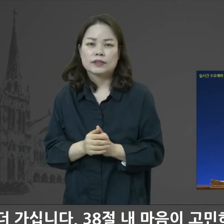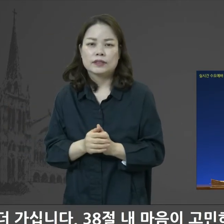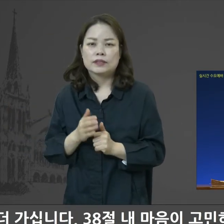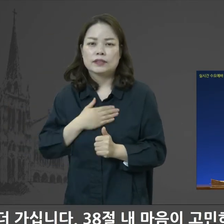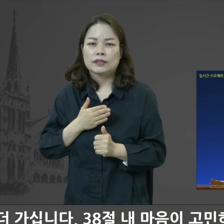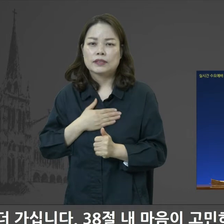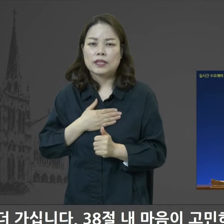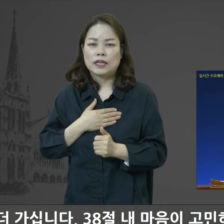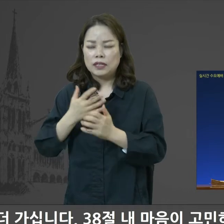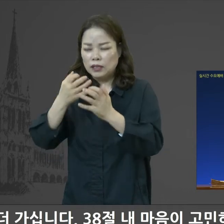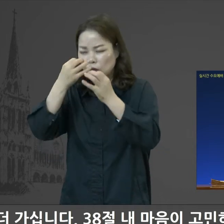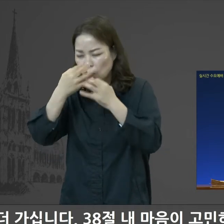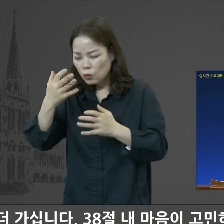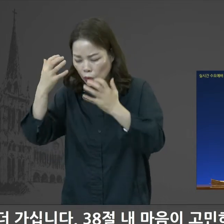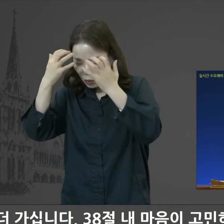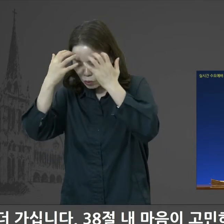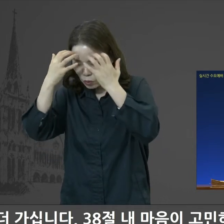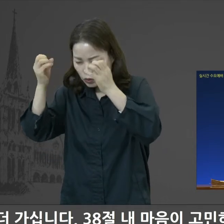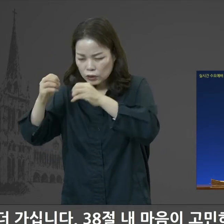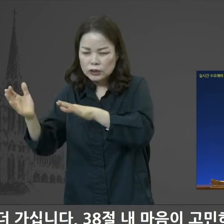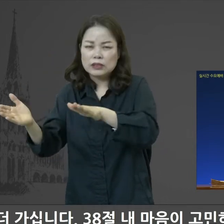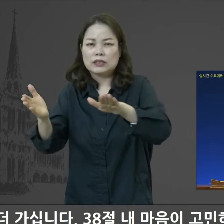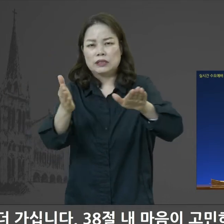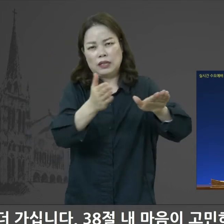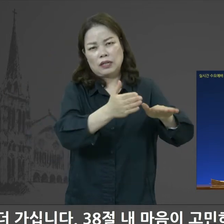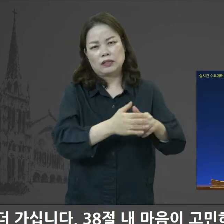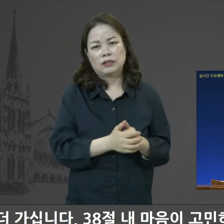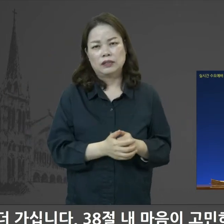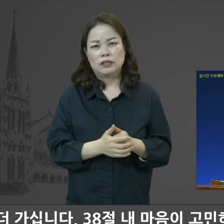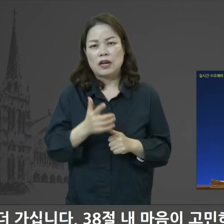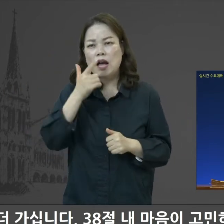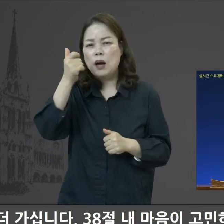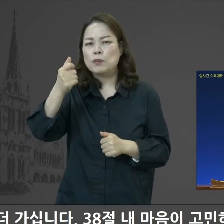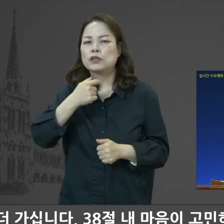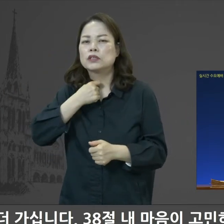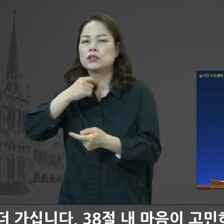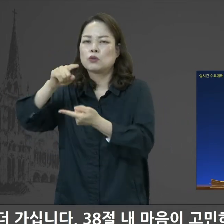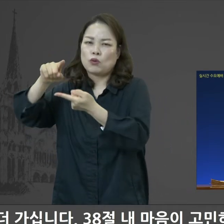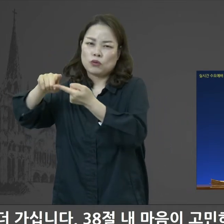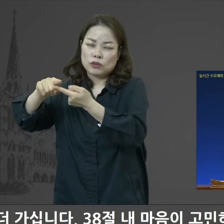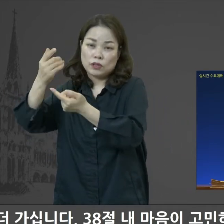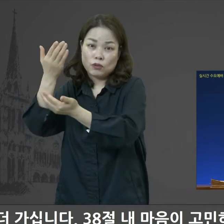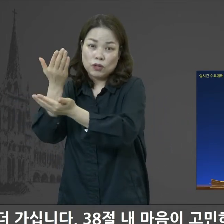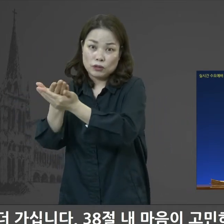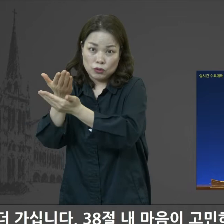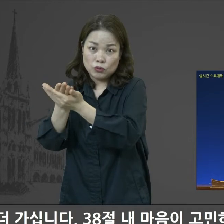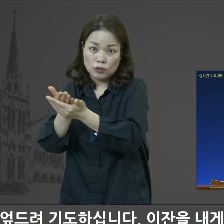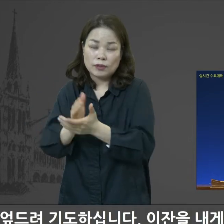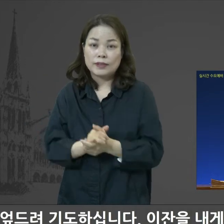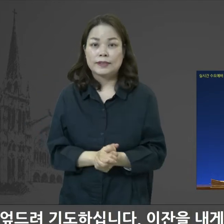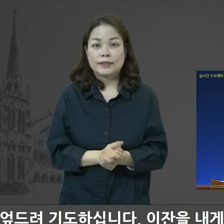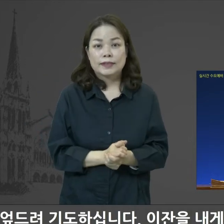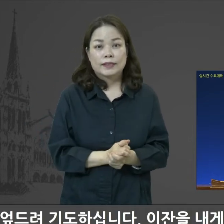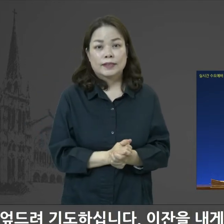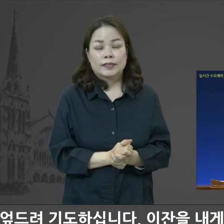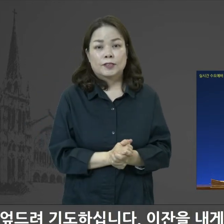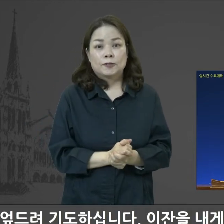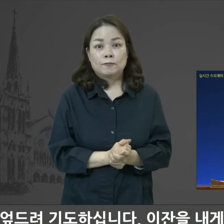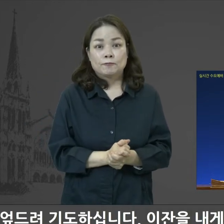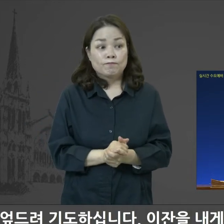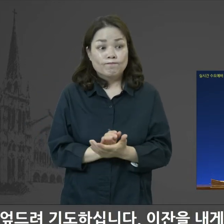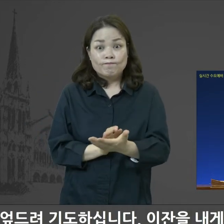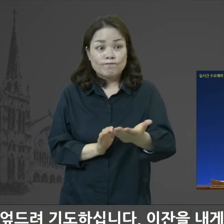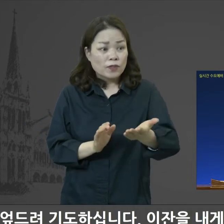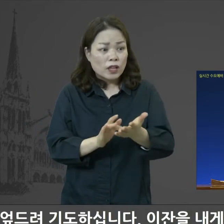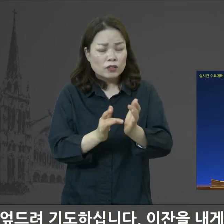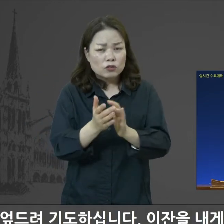잔을 내게서 지나가게 하시되 아버지의 원대로 하소서였습니다.